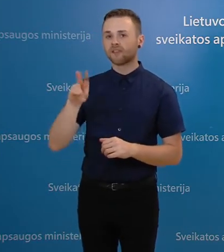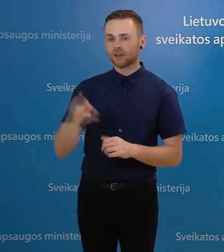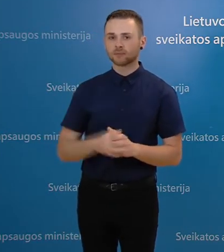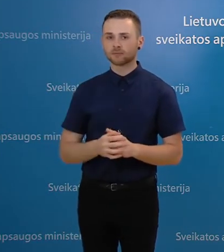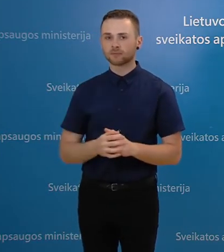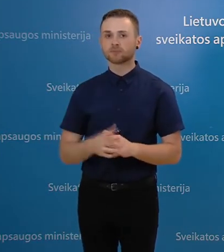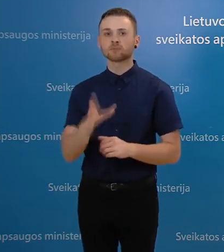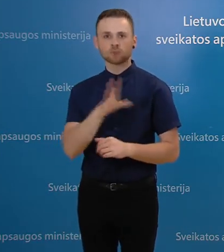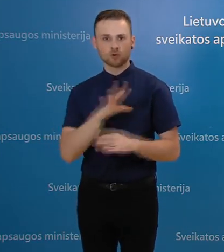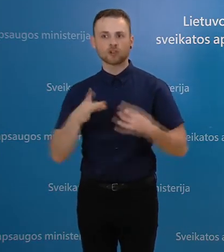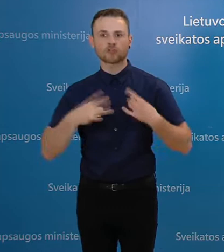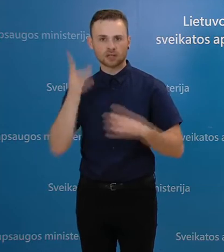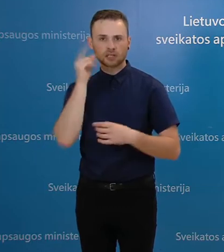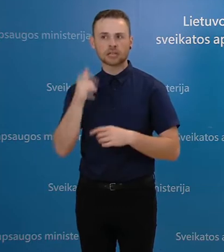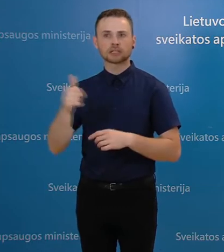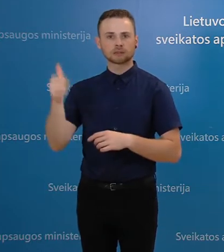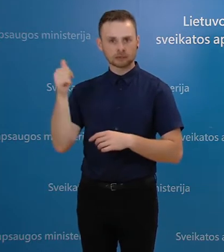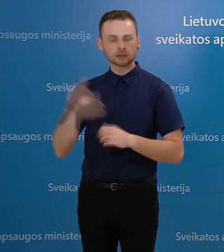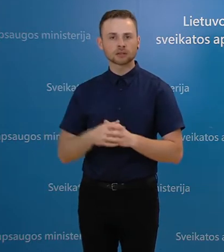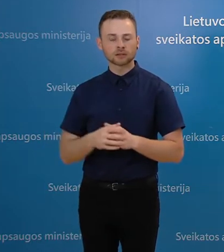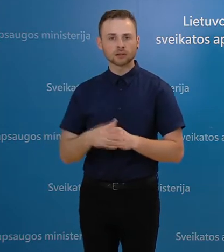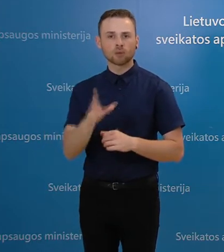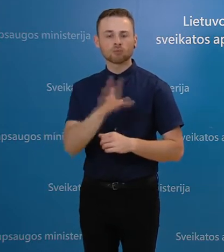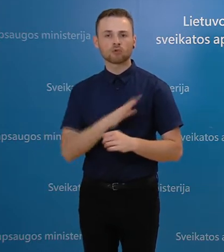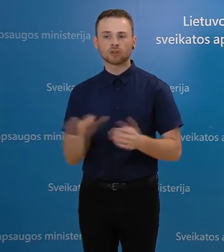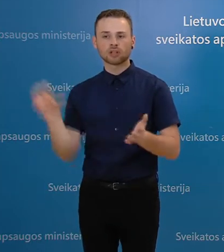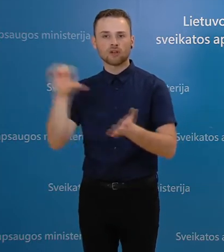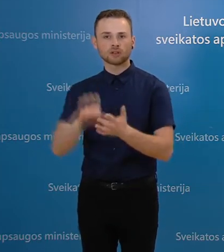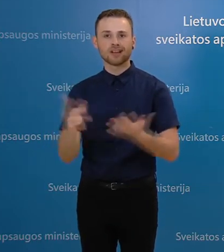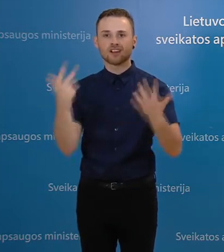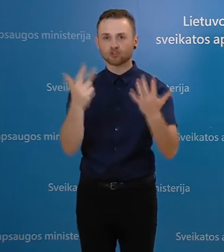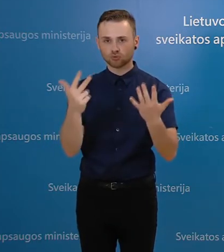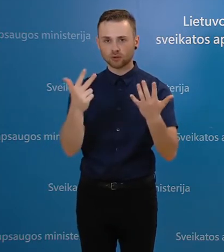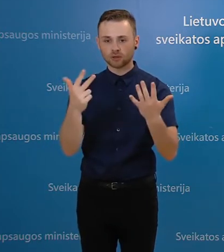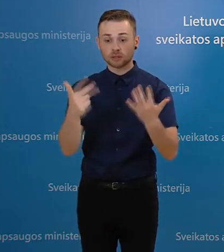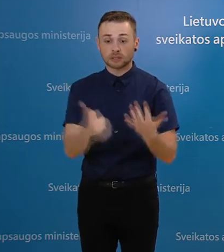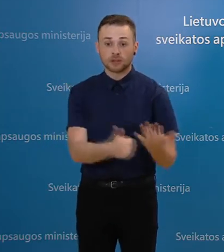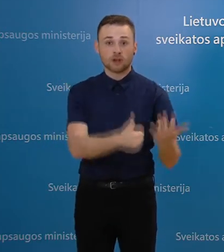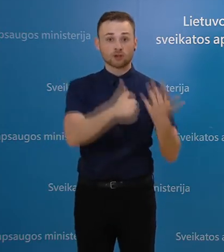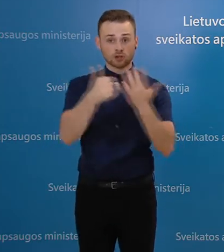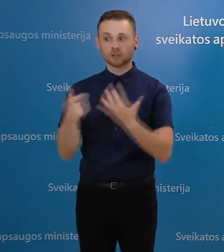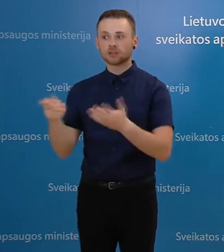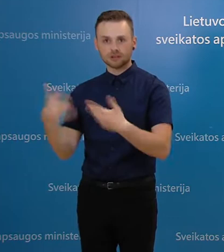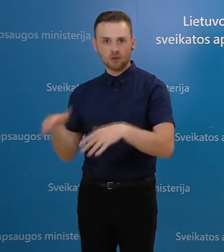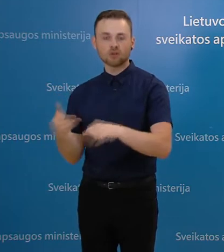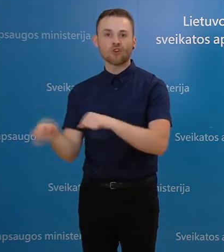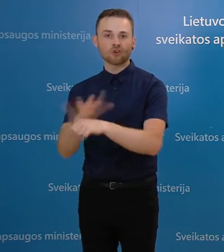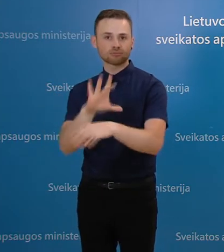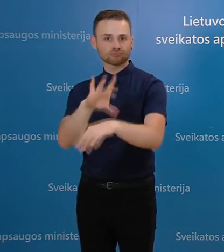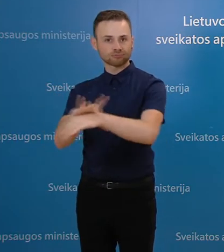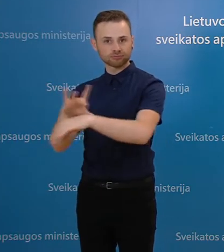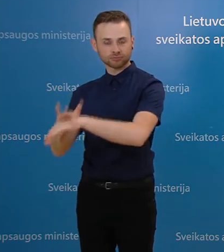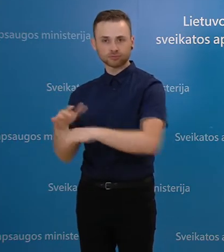vyko šventė. Joje dalyvavo 8 asmenys, iš jų 6 jau patvirtinta COVID-19 liga, taip pat